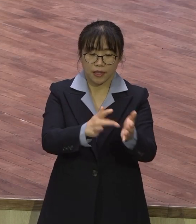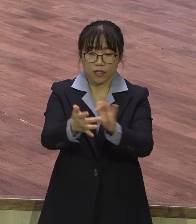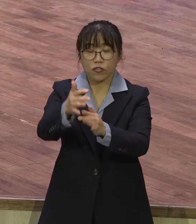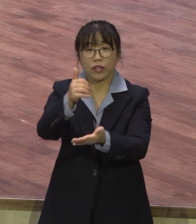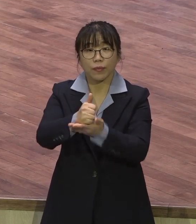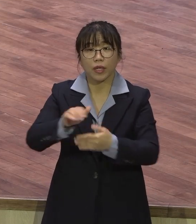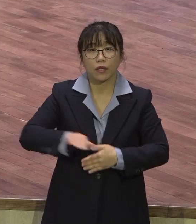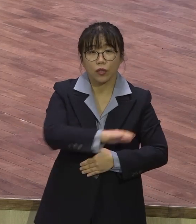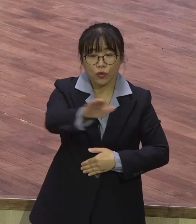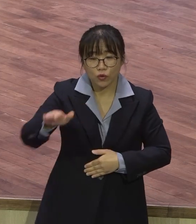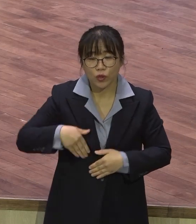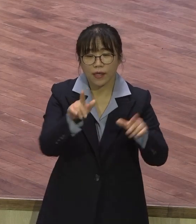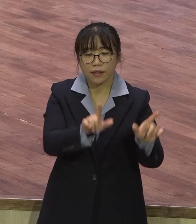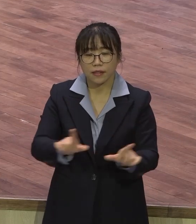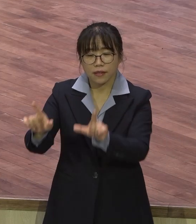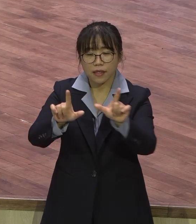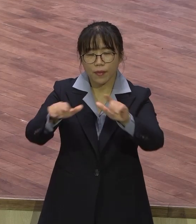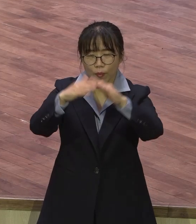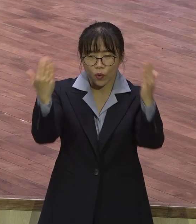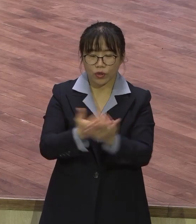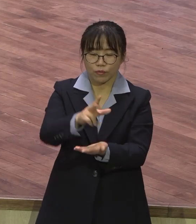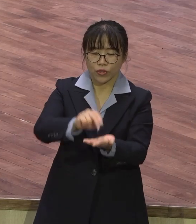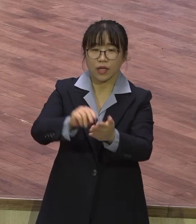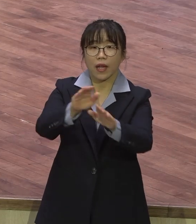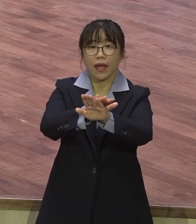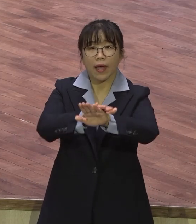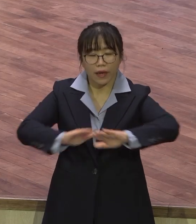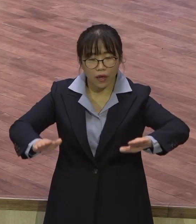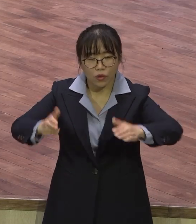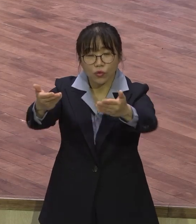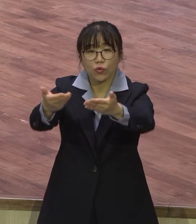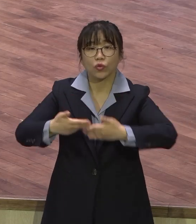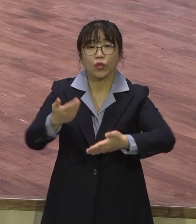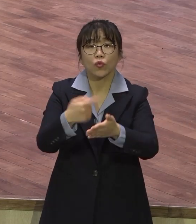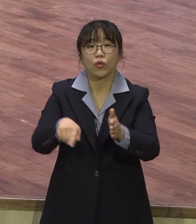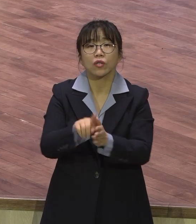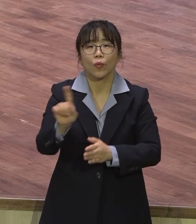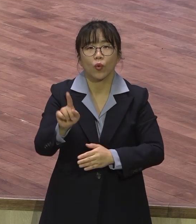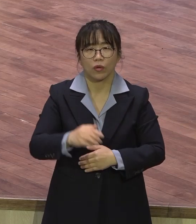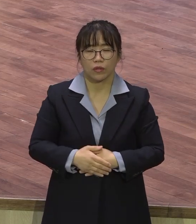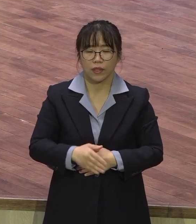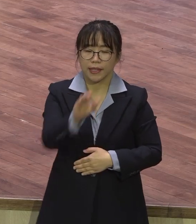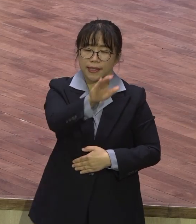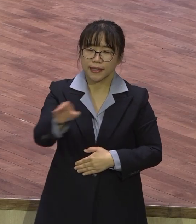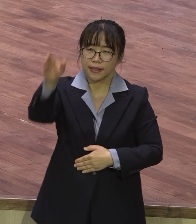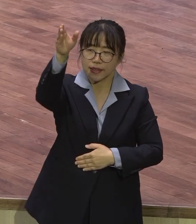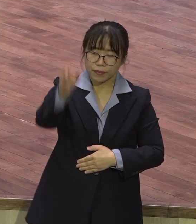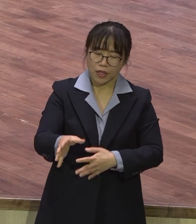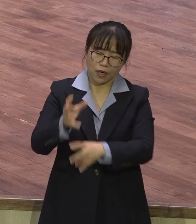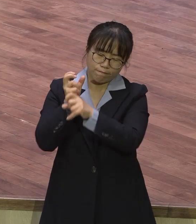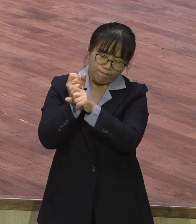인생의 모든 문제를 해결하시기 위해서 십자가가 있었다